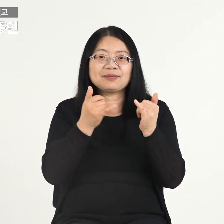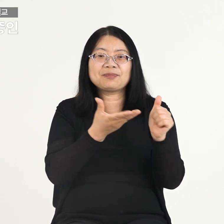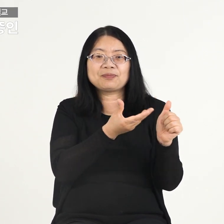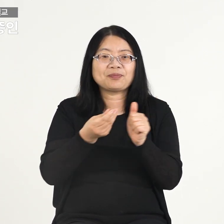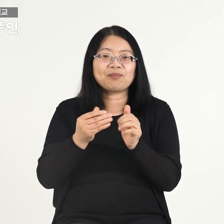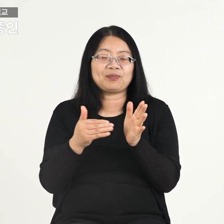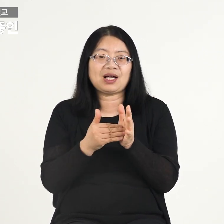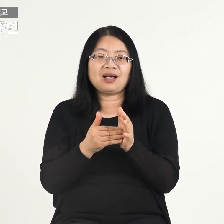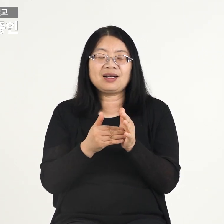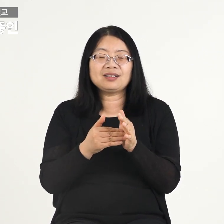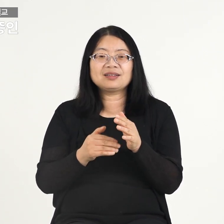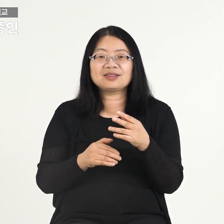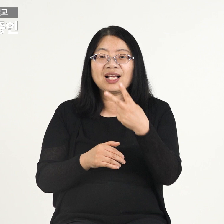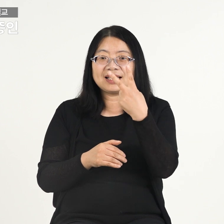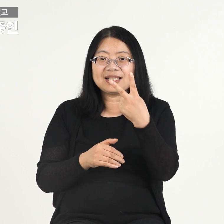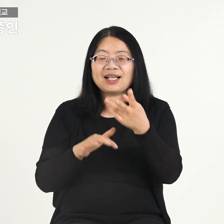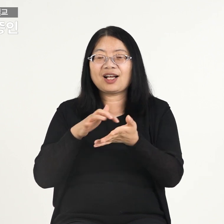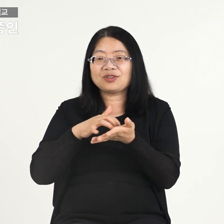2라는 숫자는